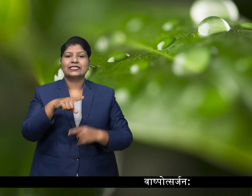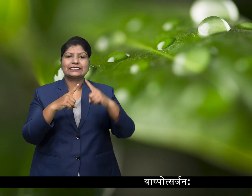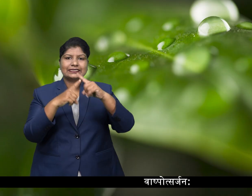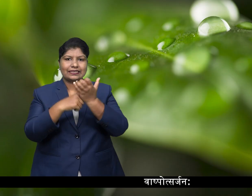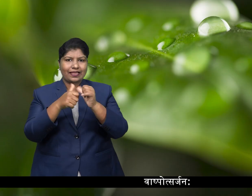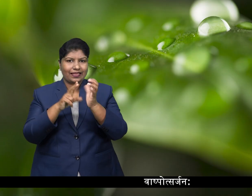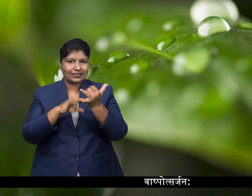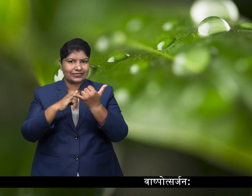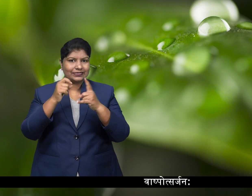वाष्पोत्सर्जन।